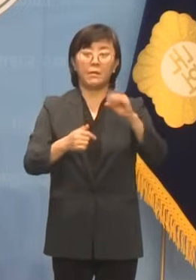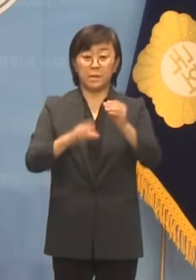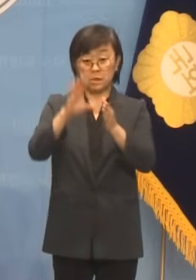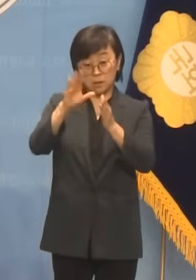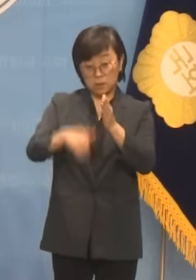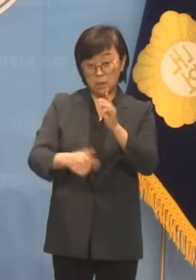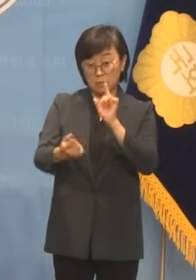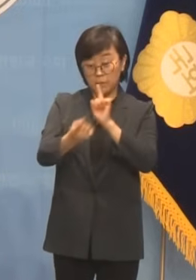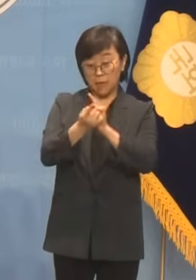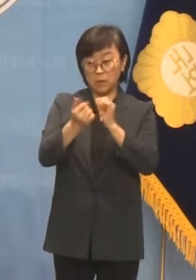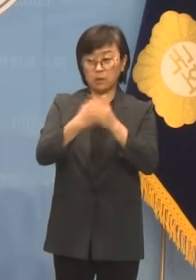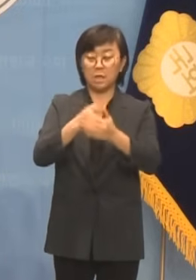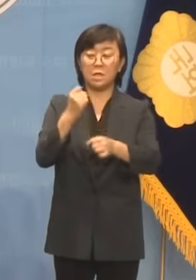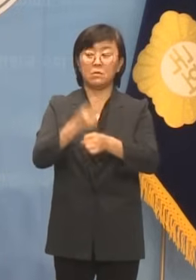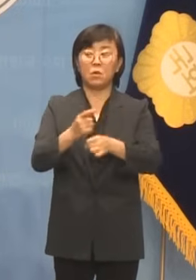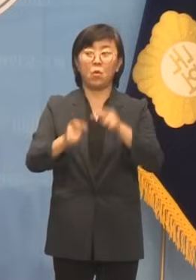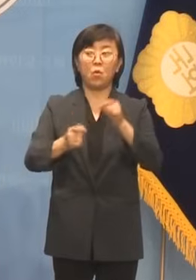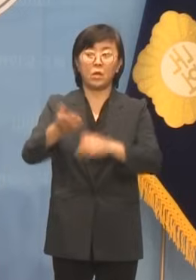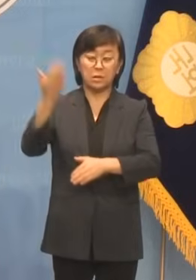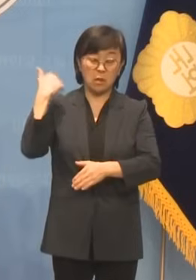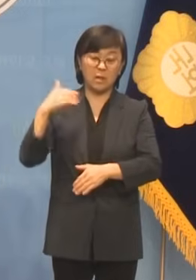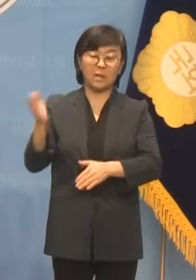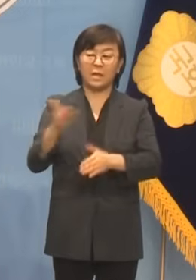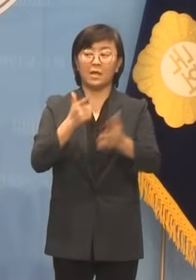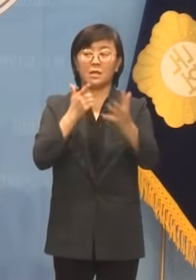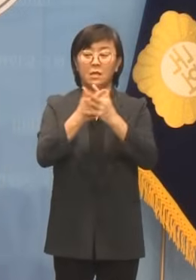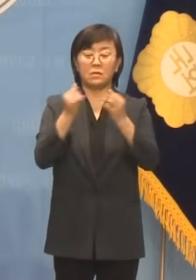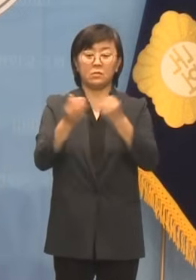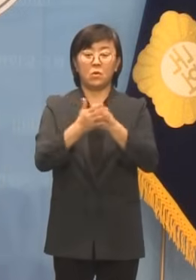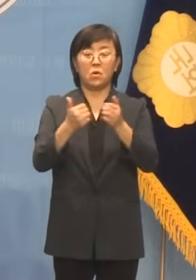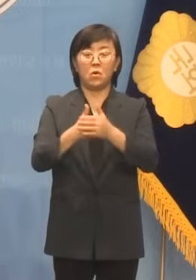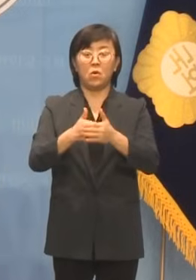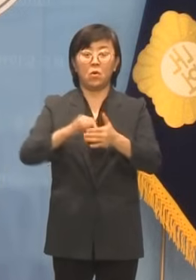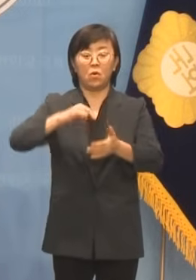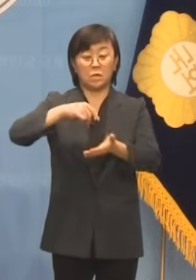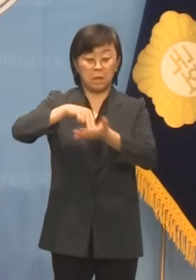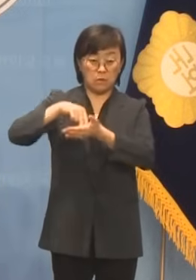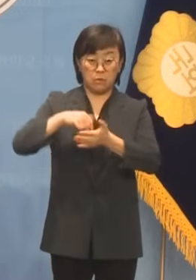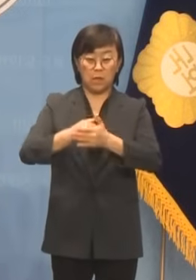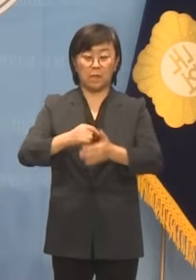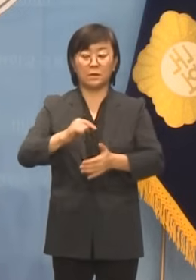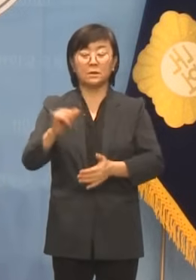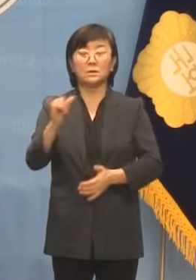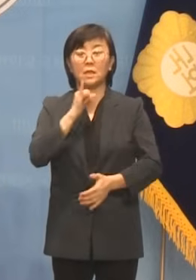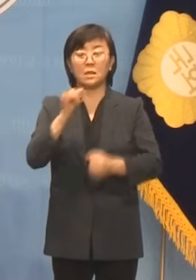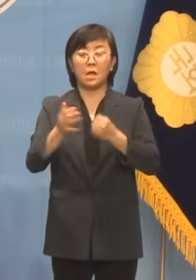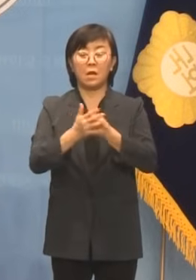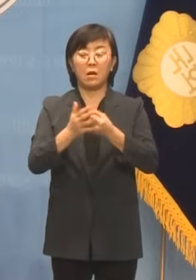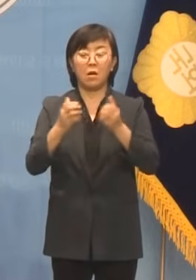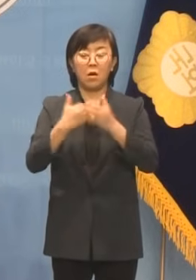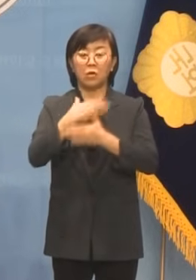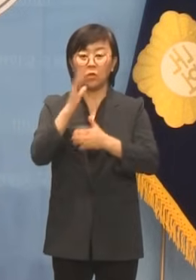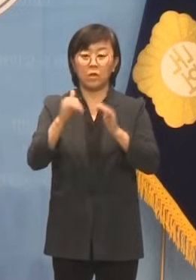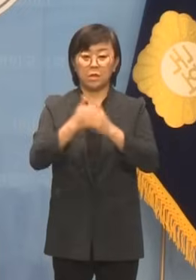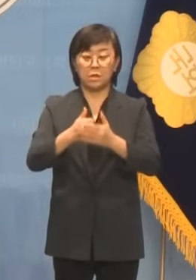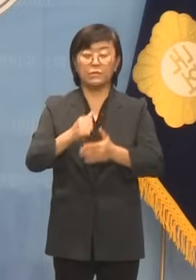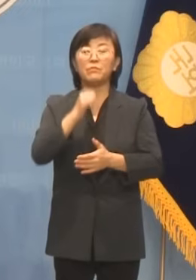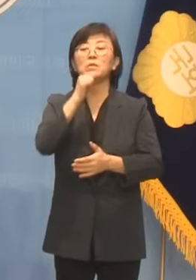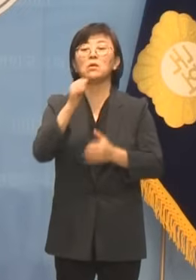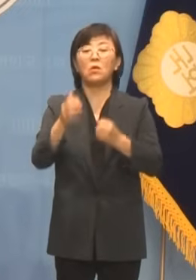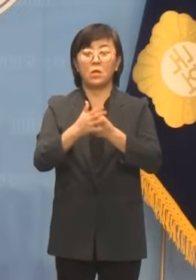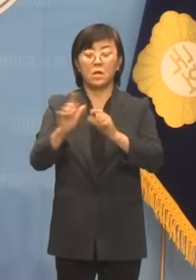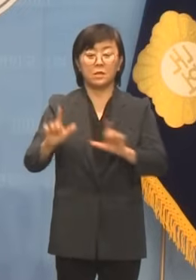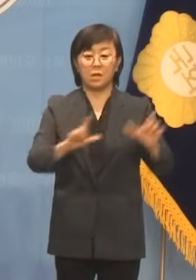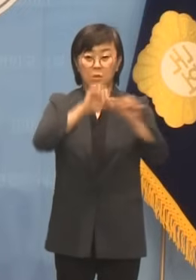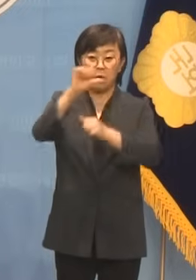될 것이라는 것은 이미 수십 년 전 예측했지만 고독사와 자살, 어르신 소득 빈곤과 삶의 환경은